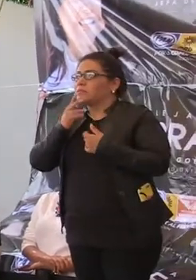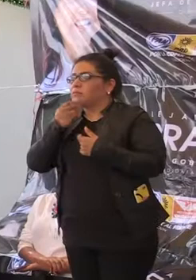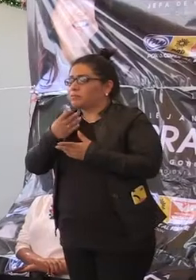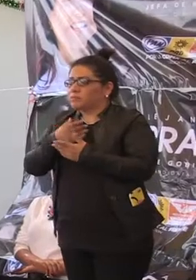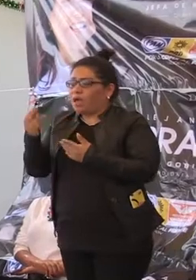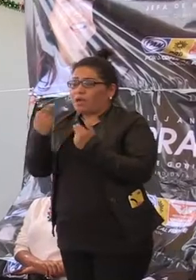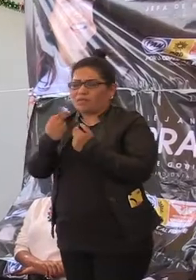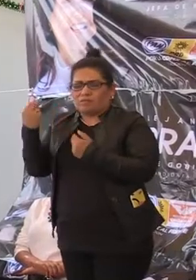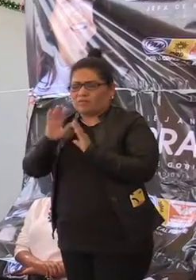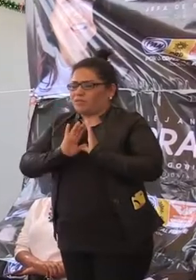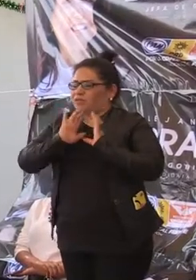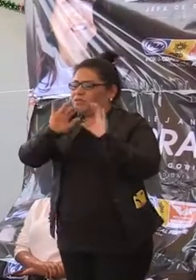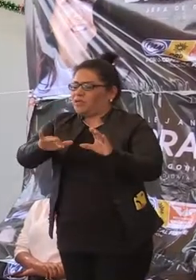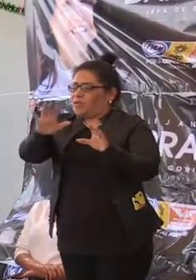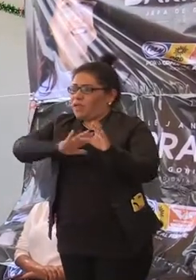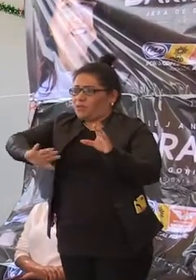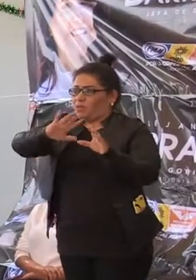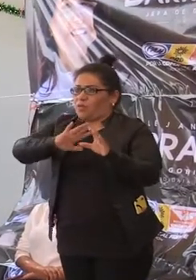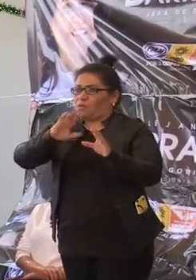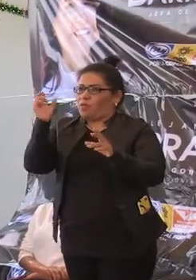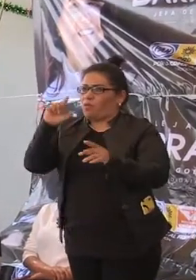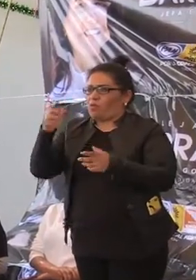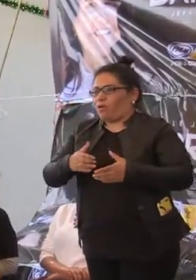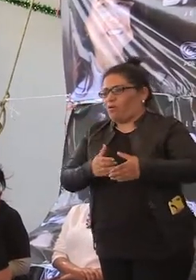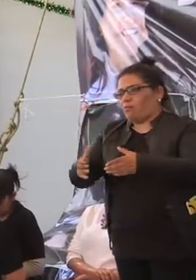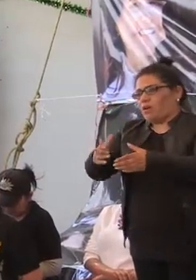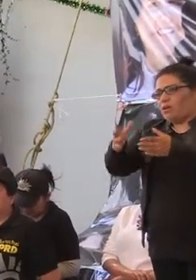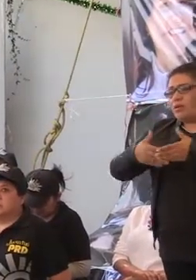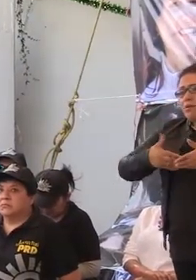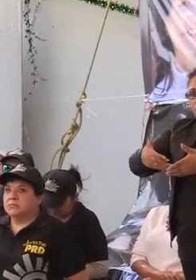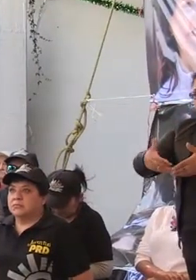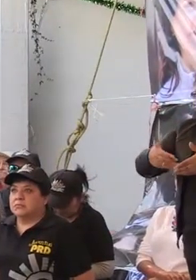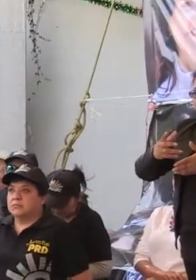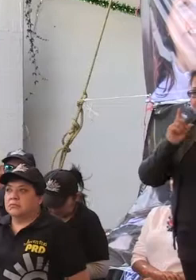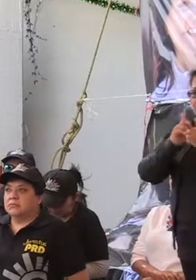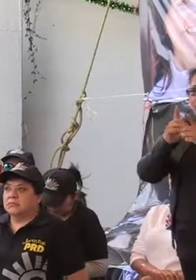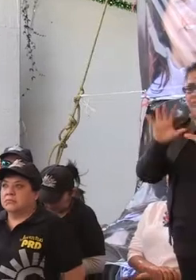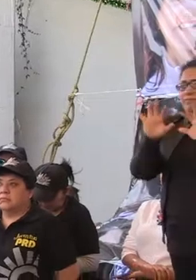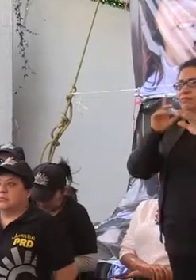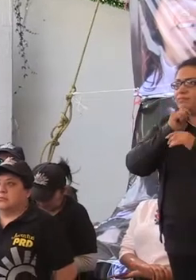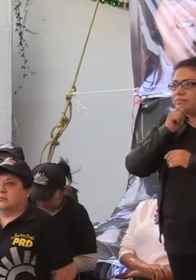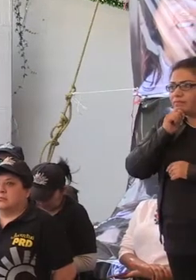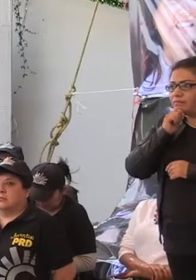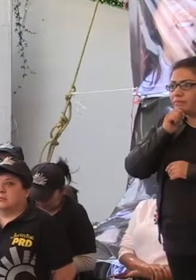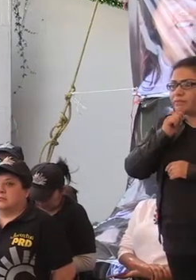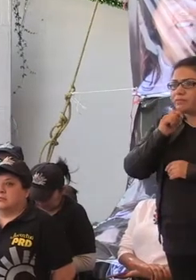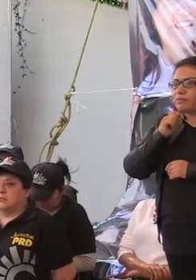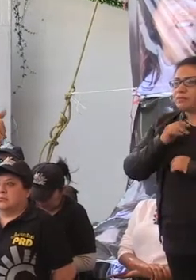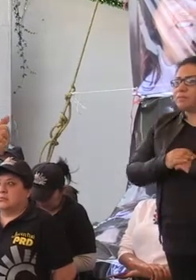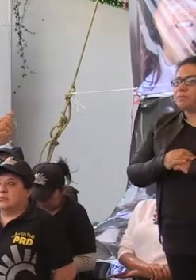todos en la escuela. En esta ciudad, cuando ando recorriendo las calles, me encuentro todavía con mucha